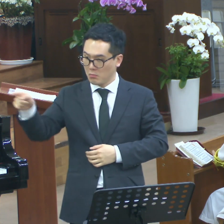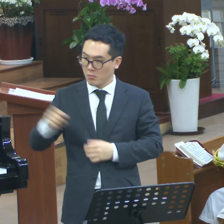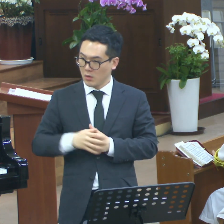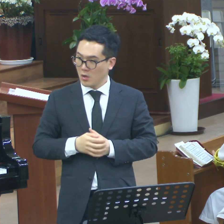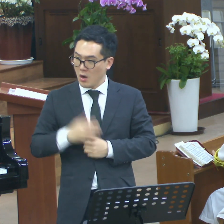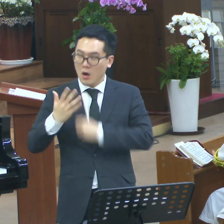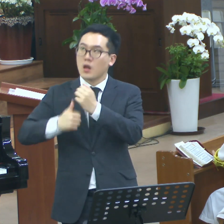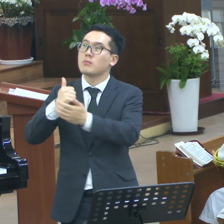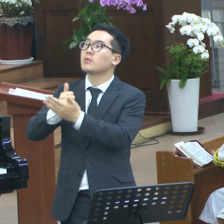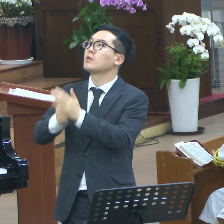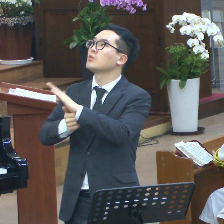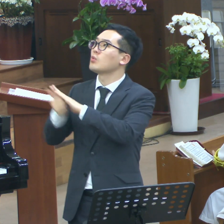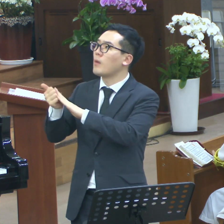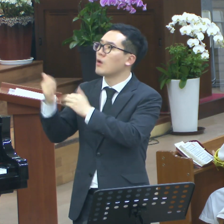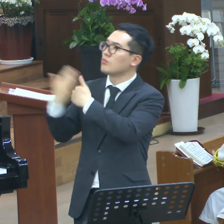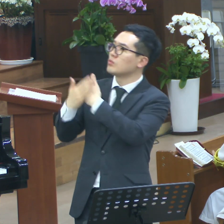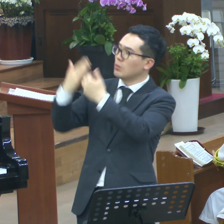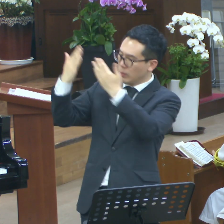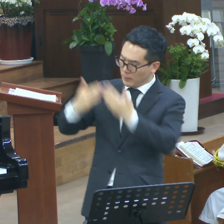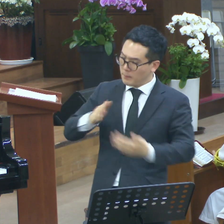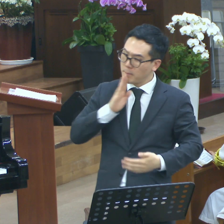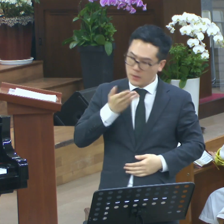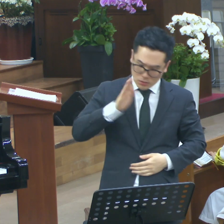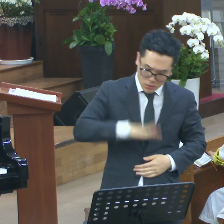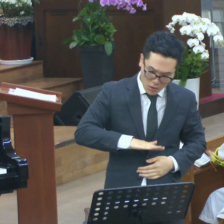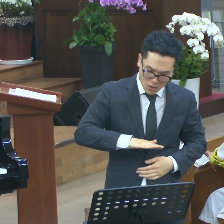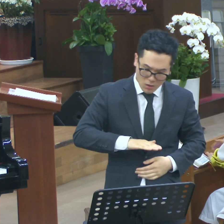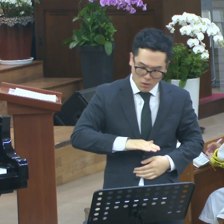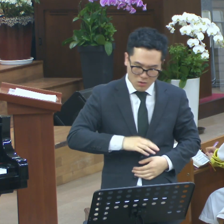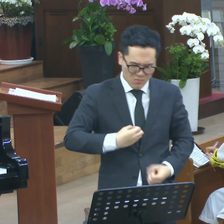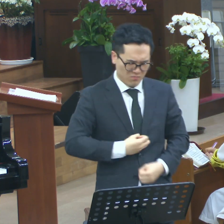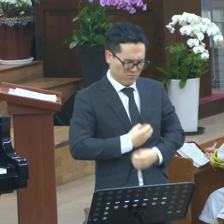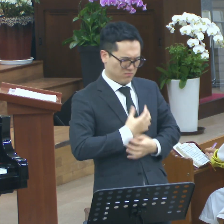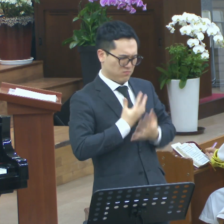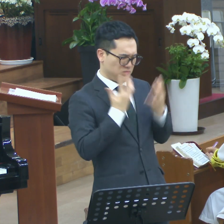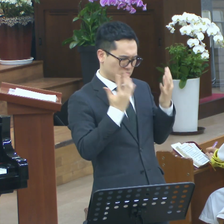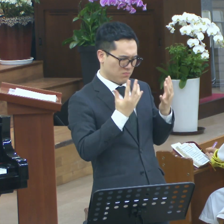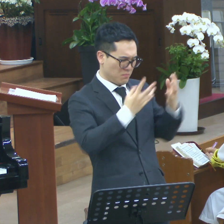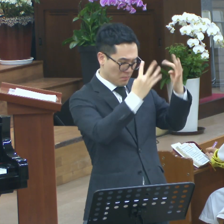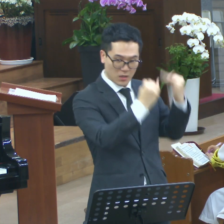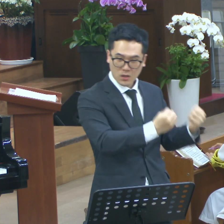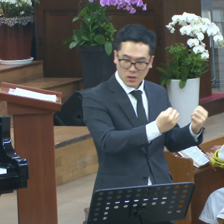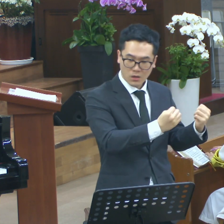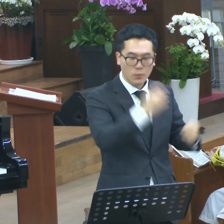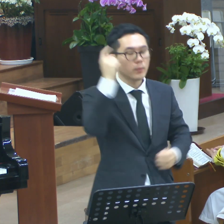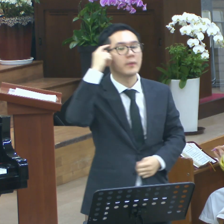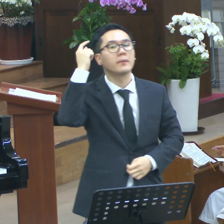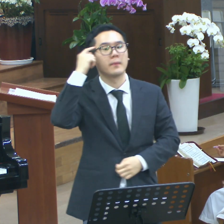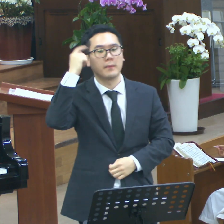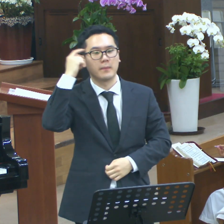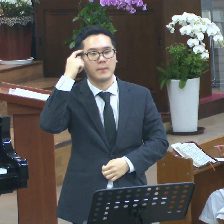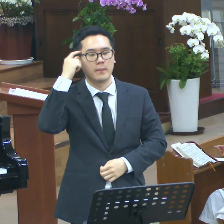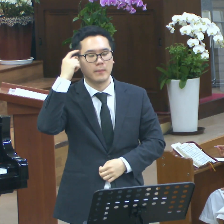분노에 사로잡혀 있어요. 왜? 악인들이 율법을 버리면서 당당하게 살아가는